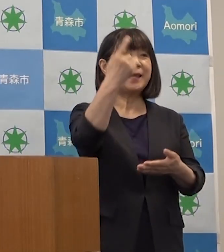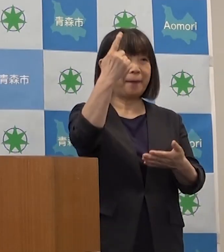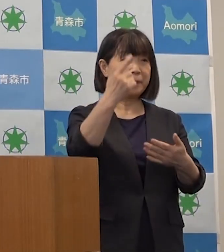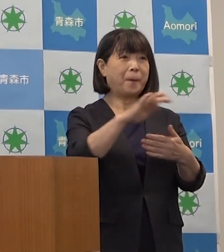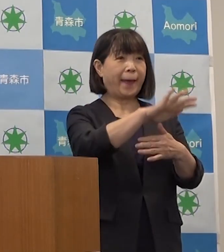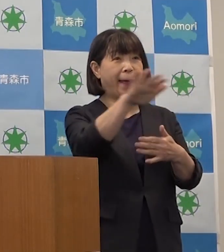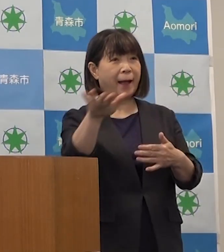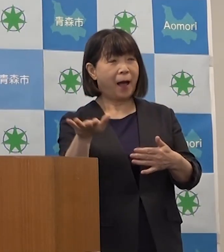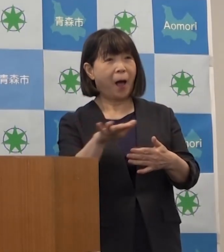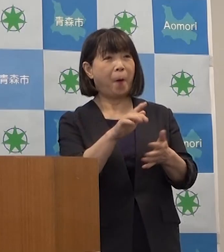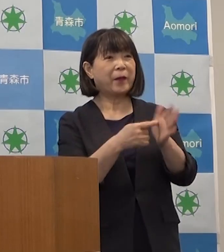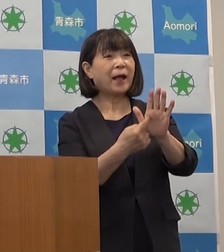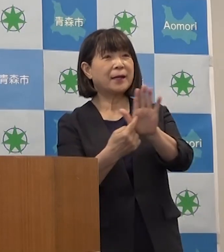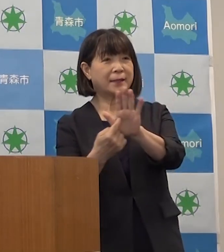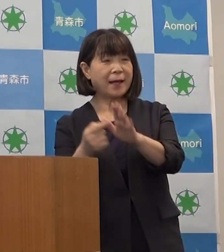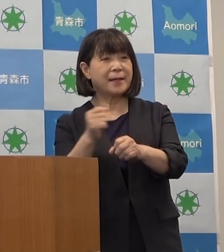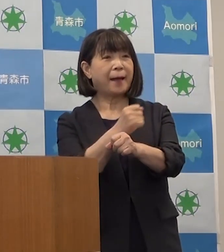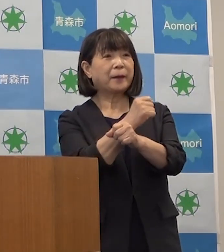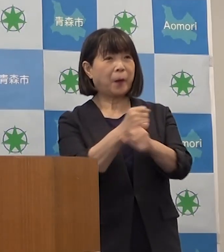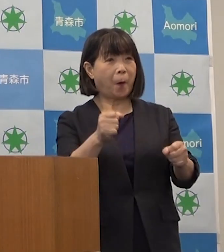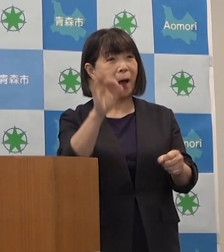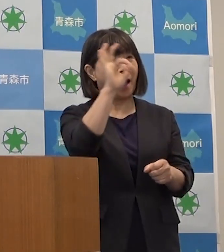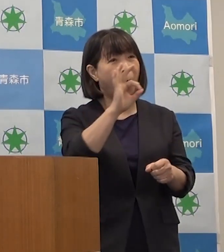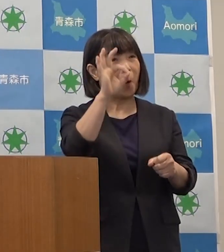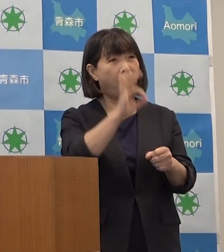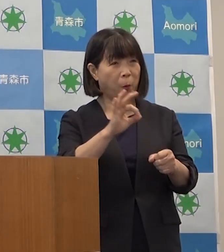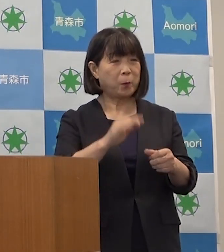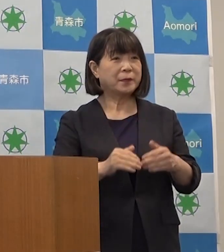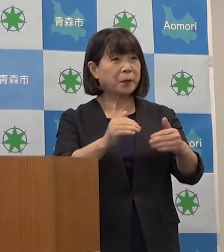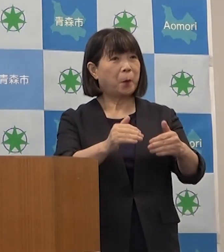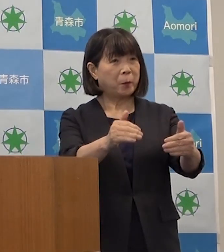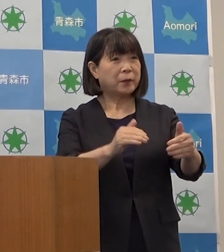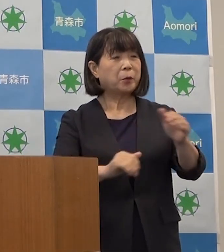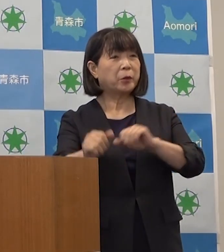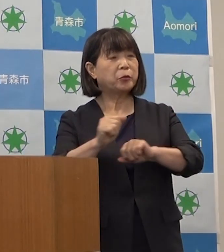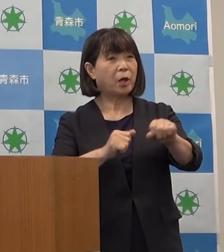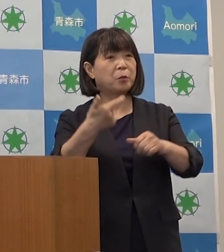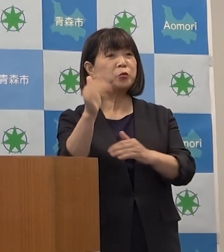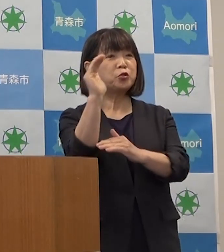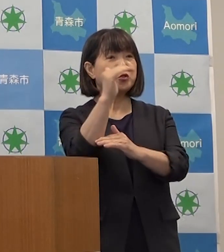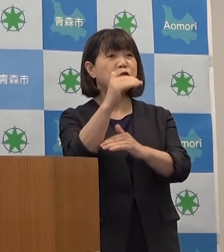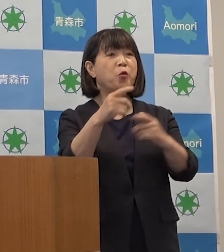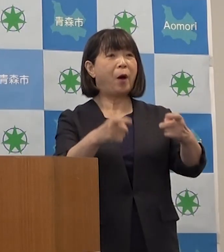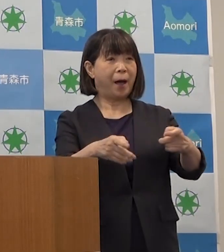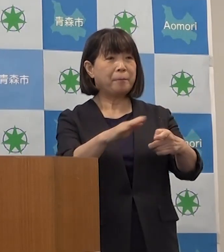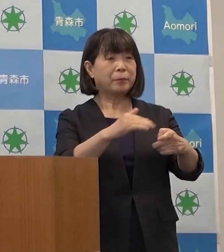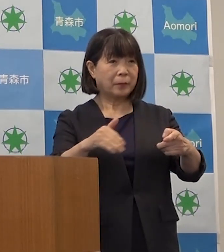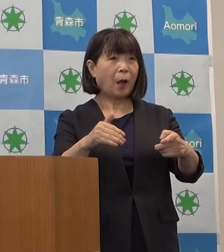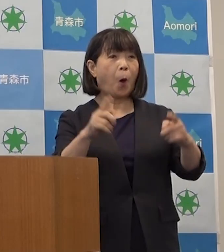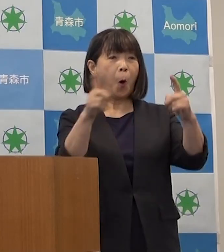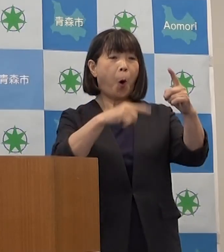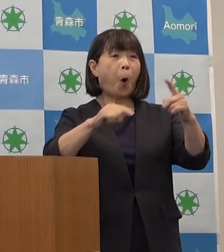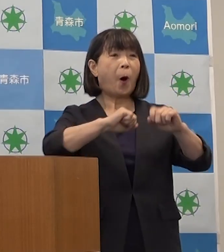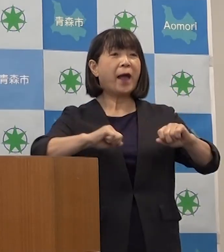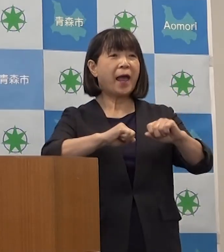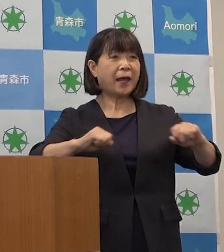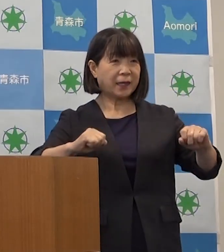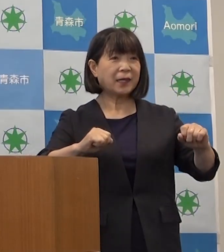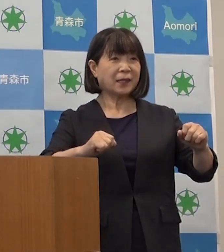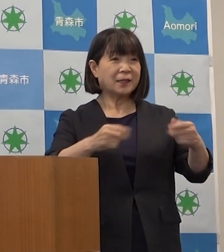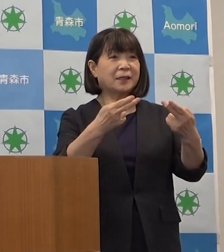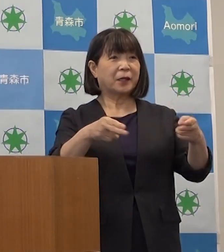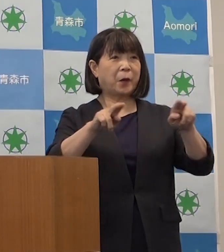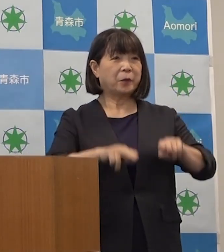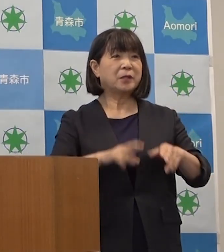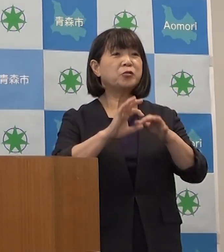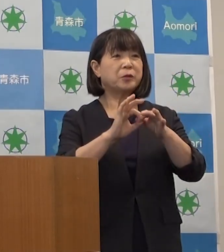した産業及び観光の振興に取り組んでいる陸奥湾広域連携協議会が主催するイベントについ